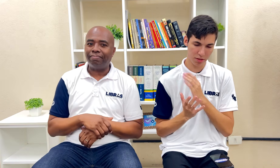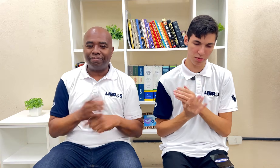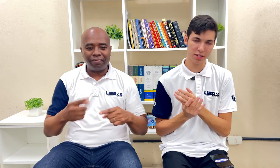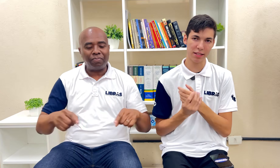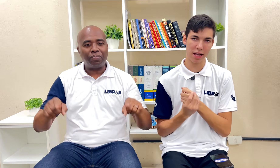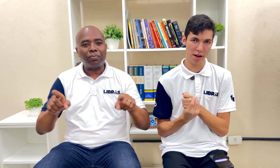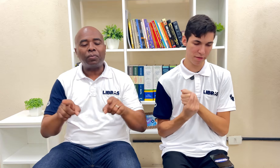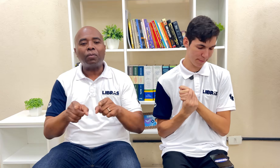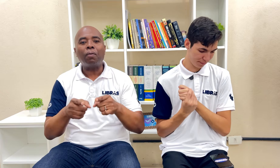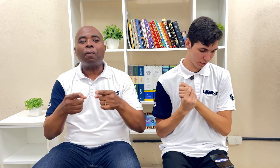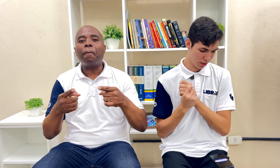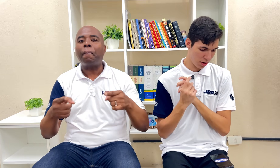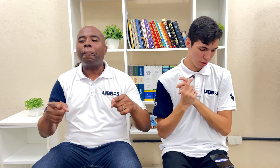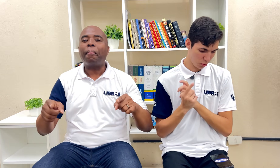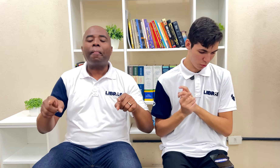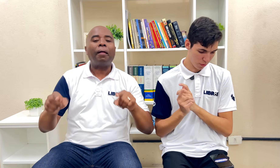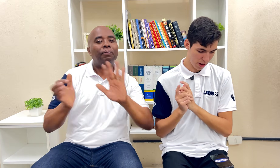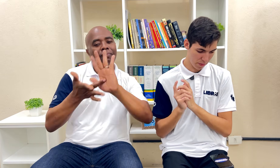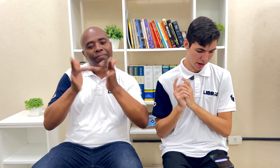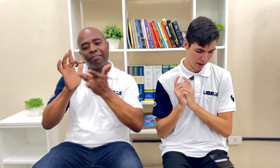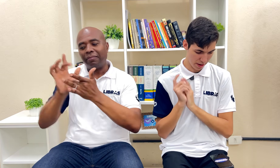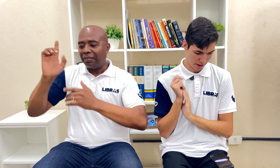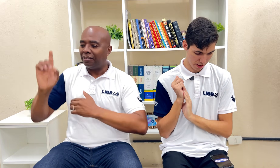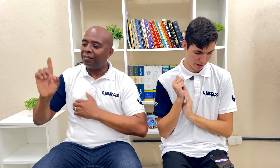Jesus andava numa praia.